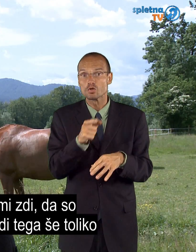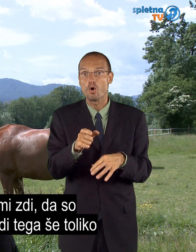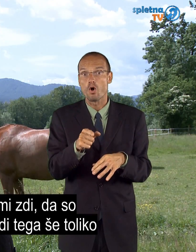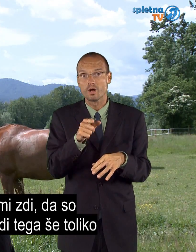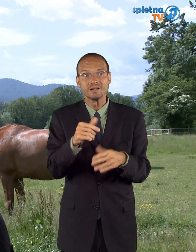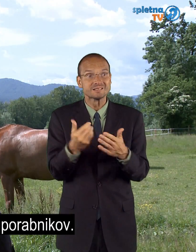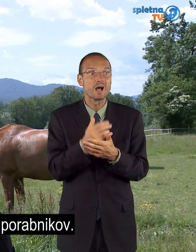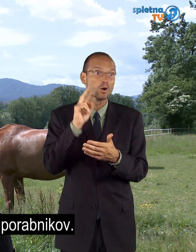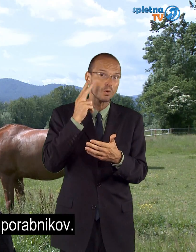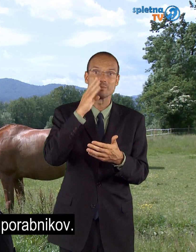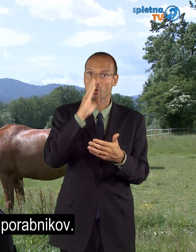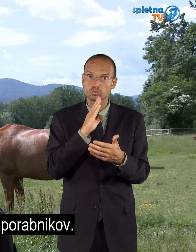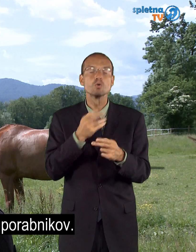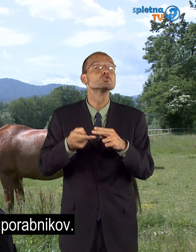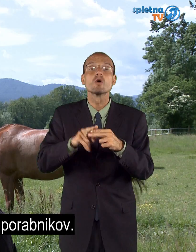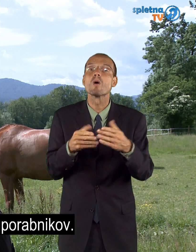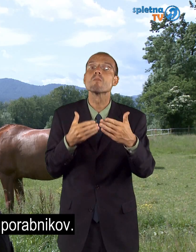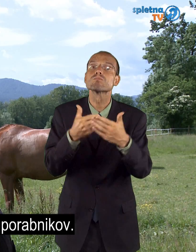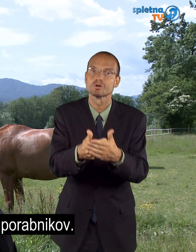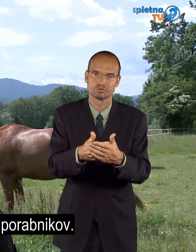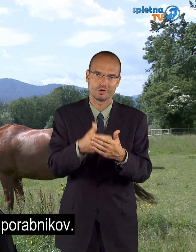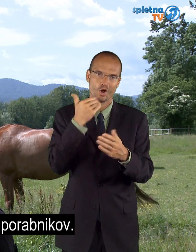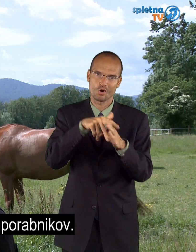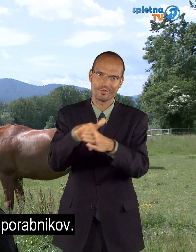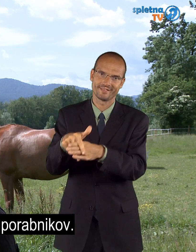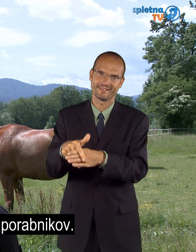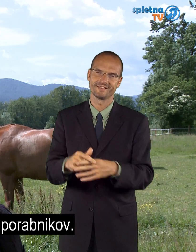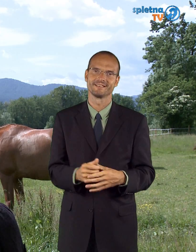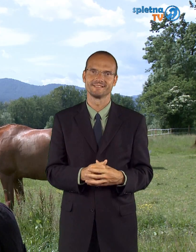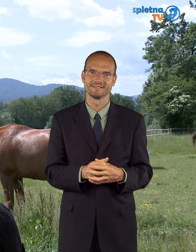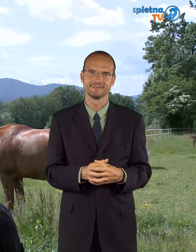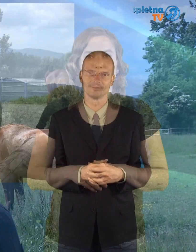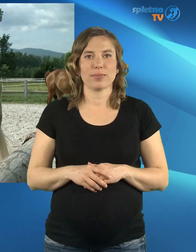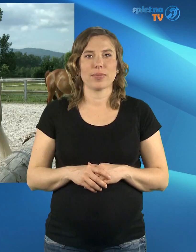tega še toliko bolj blizu tej skupini uporabnikom.